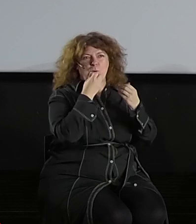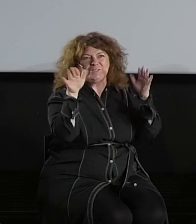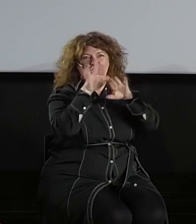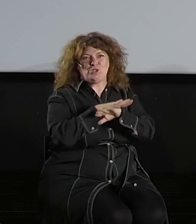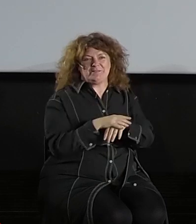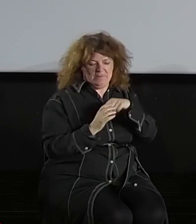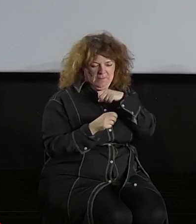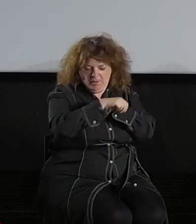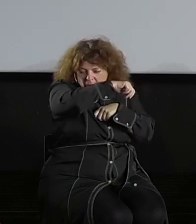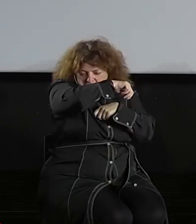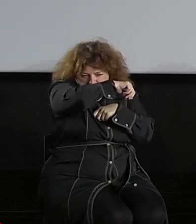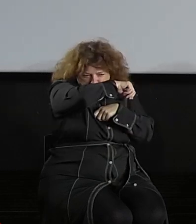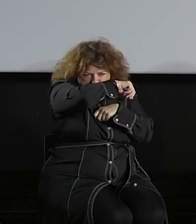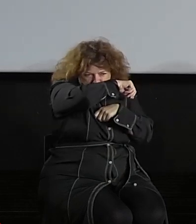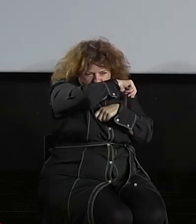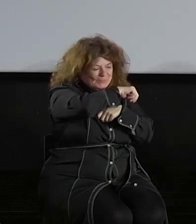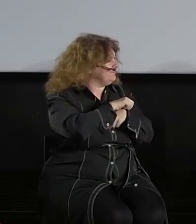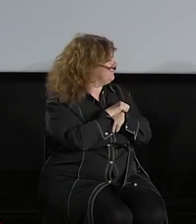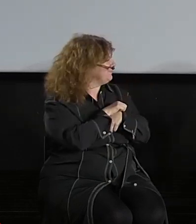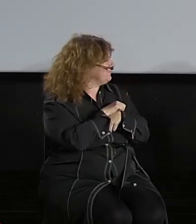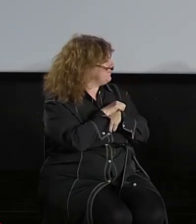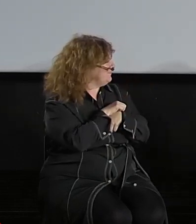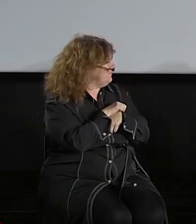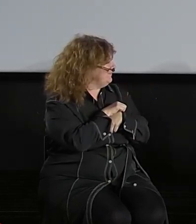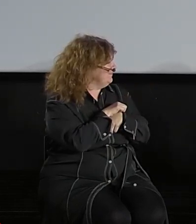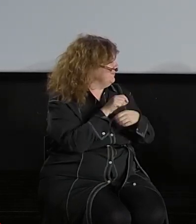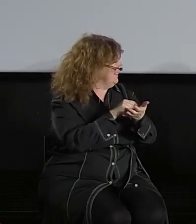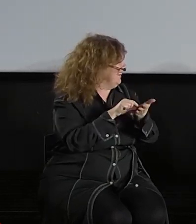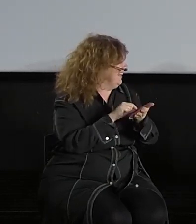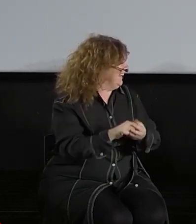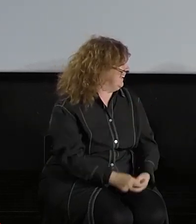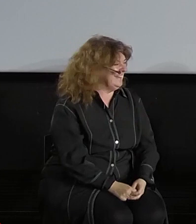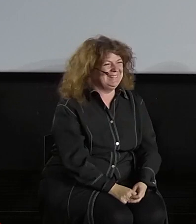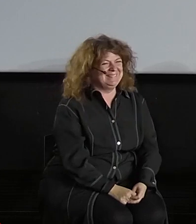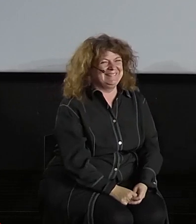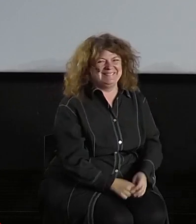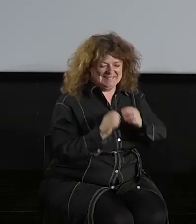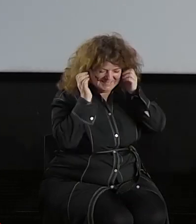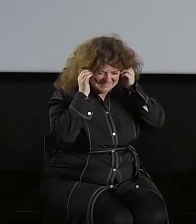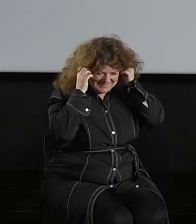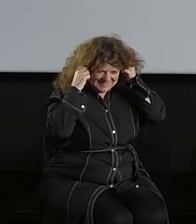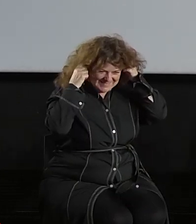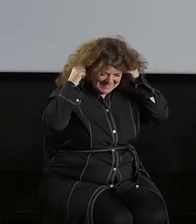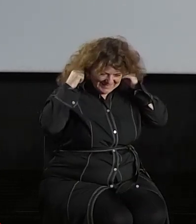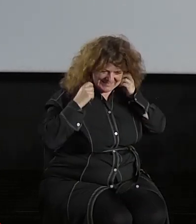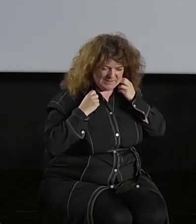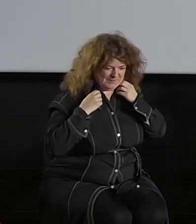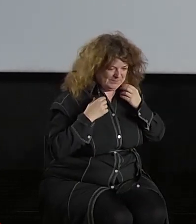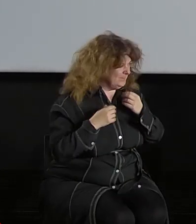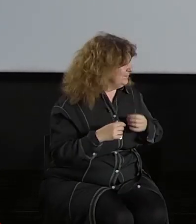gracias a vosotras os esperamos os esperamos eh os apunto Mirad nos hemos quedado con las caras